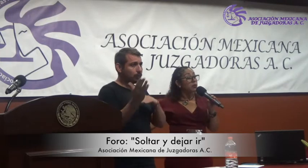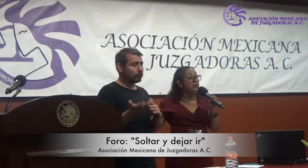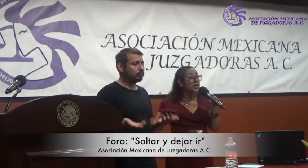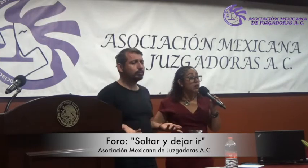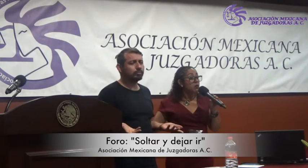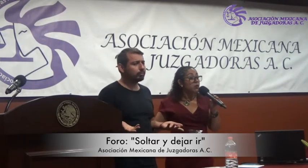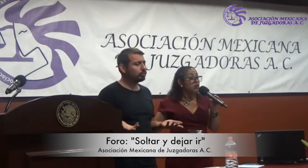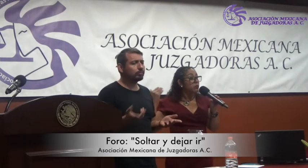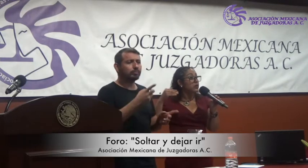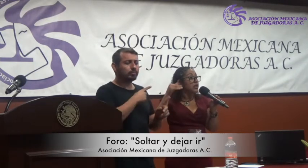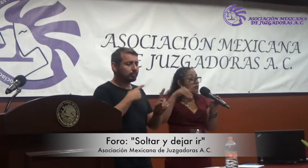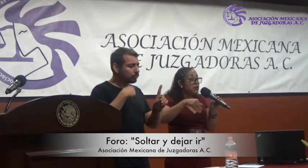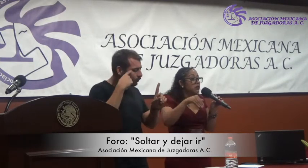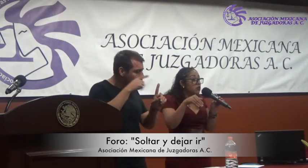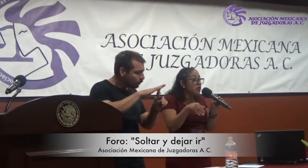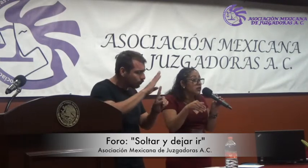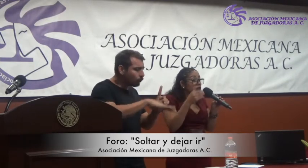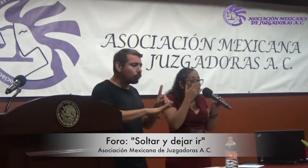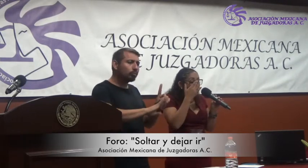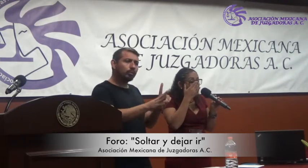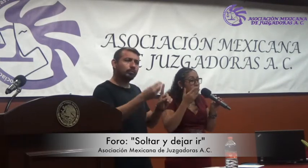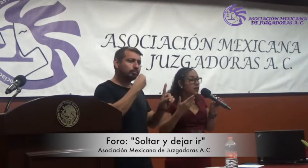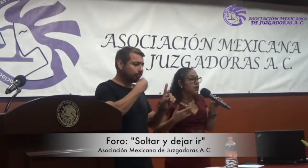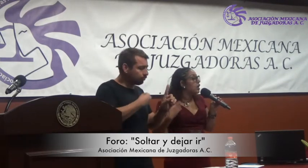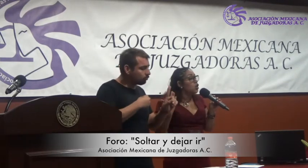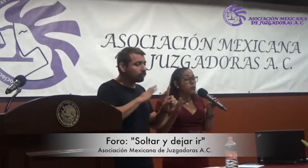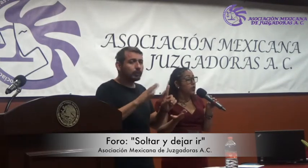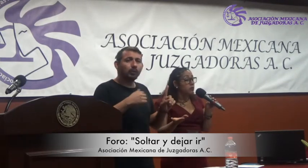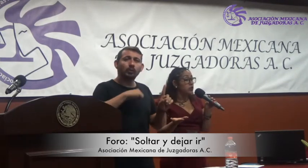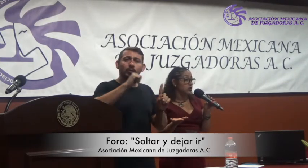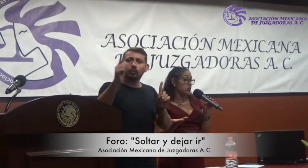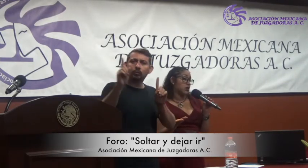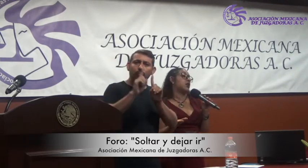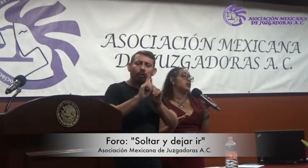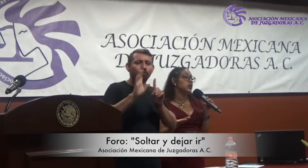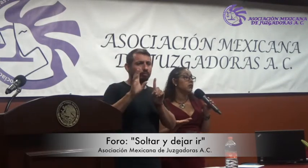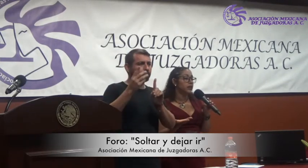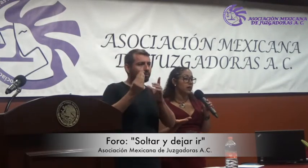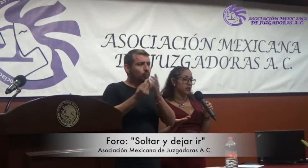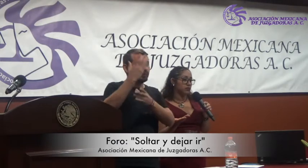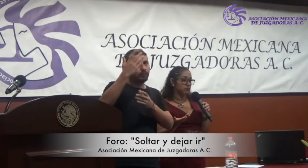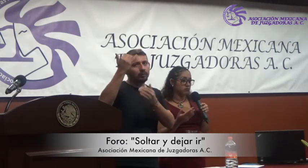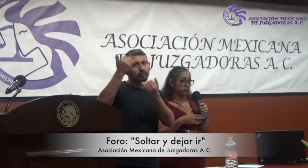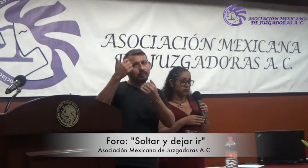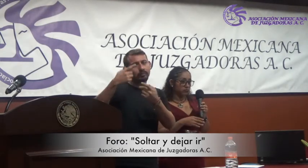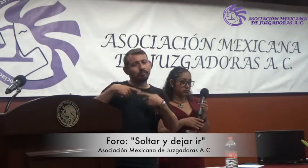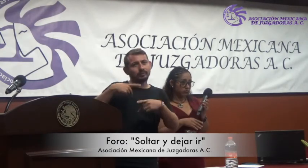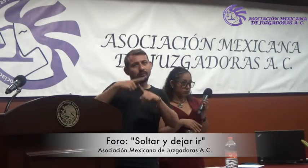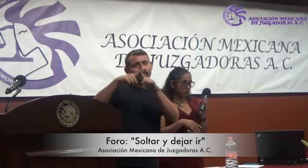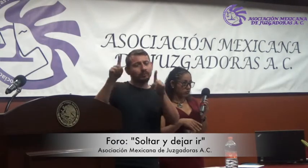dejamos de aprovechar el momento por estar viviendo en una situación que no podemos resolver, que es inevitable.